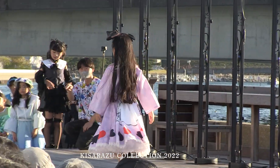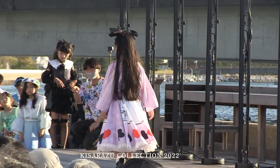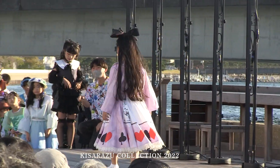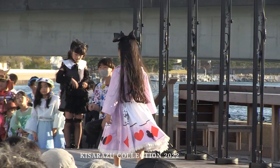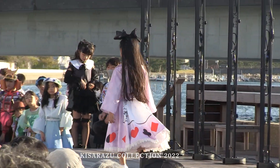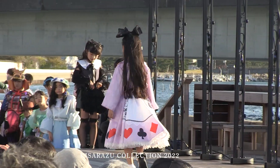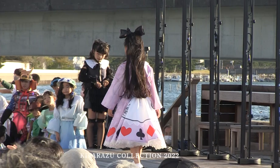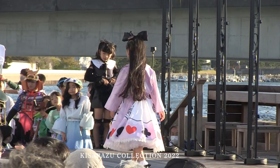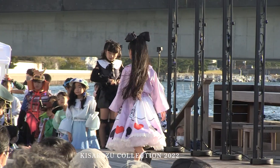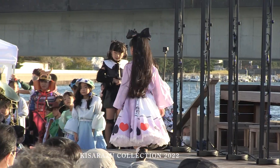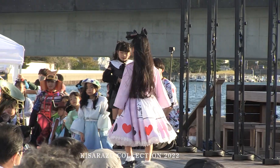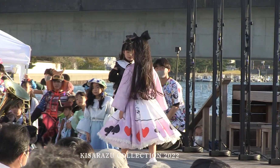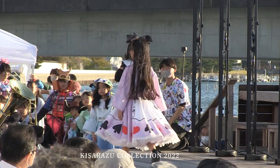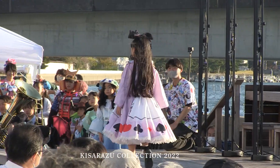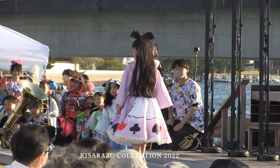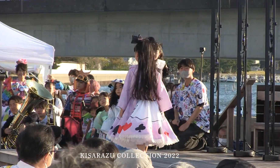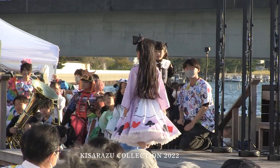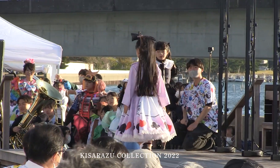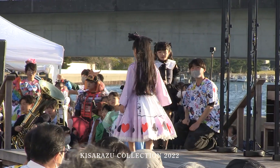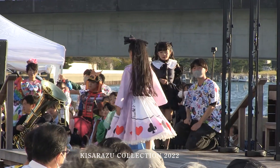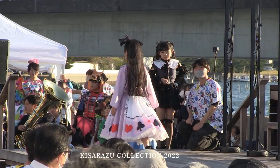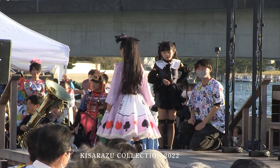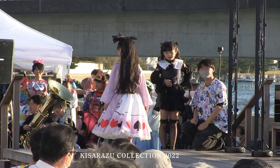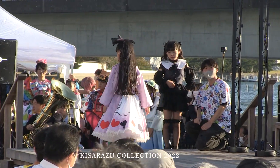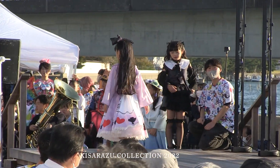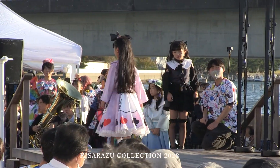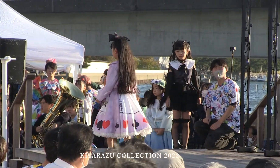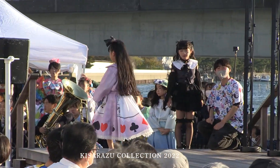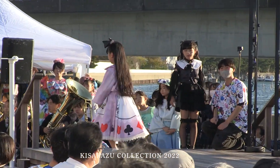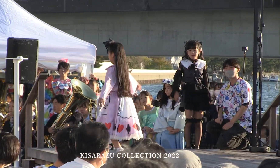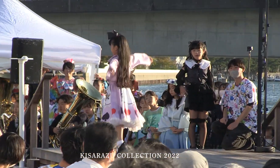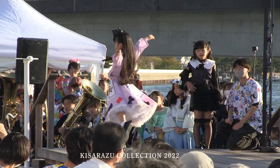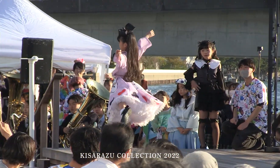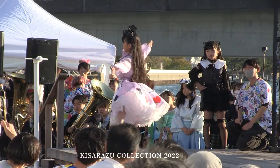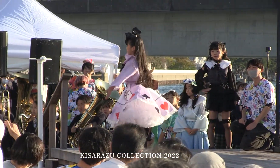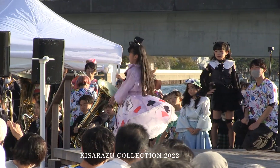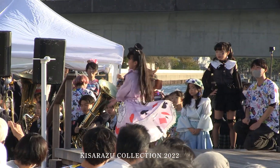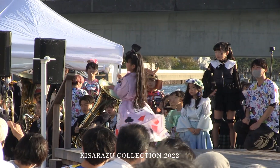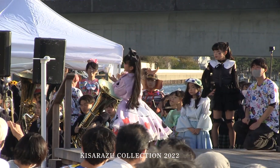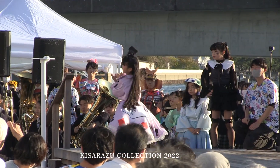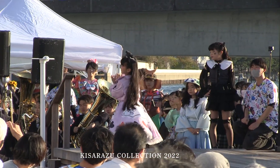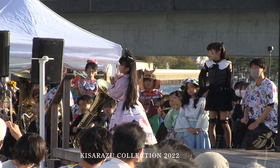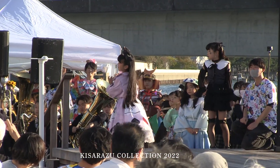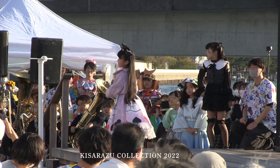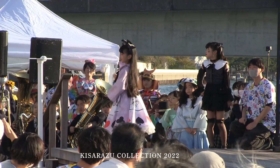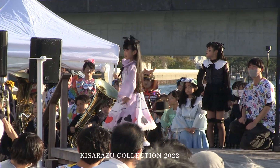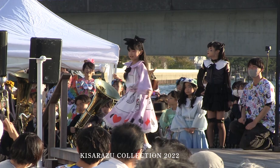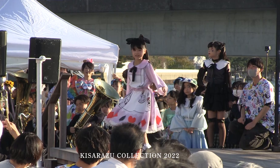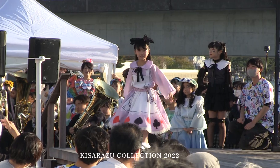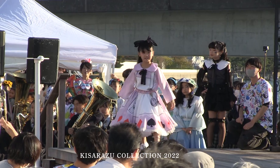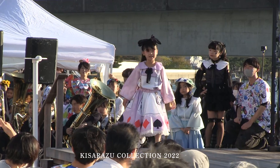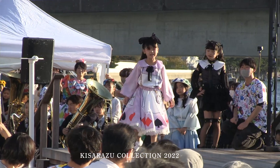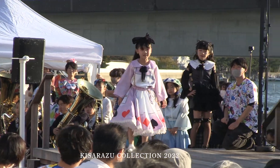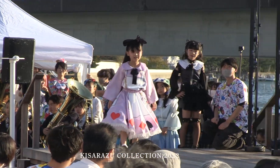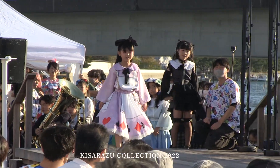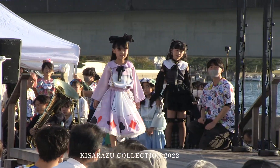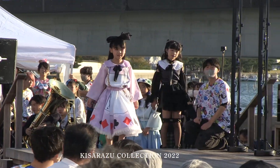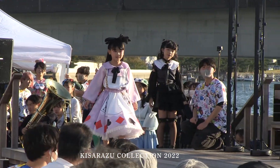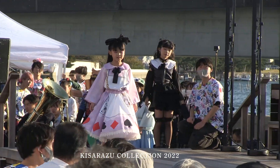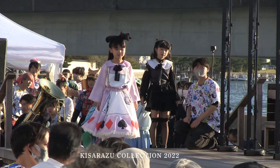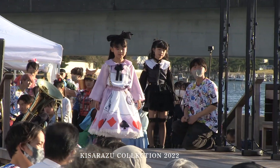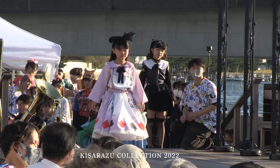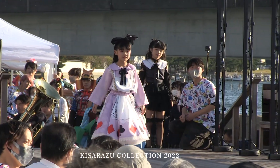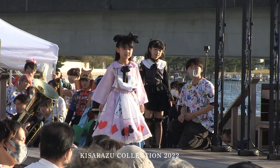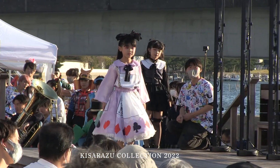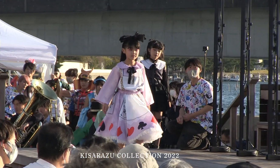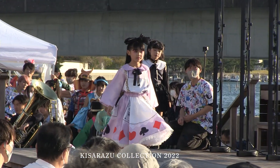木更津のみんなの毎日がさらに楽しい一日になってほしいです。 とモデル出演の意気込みを聞かせてく